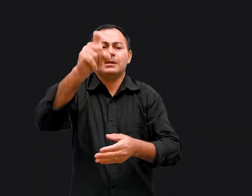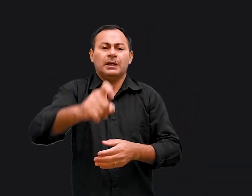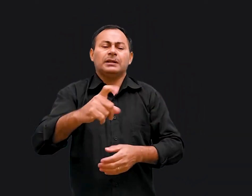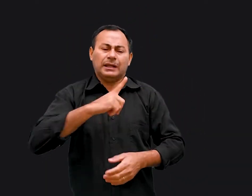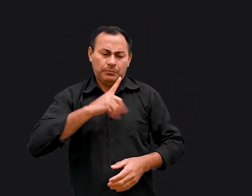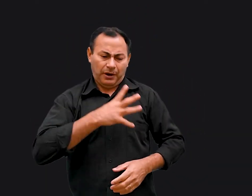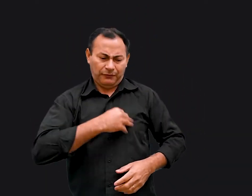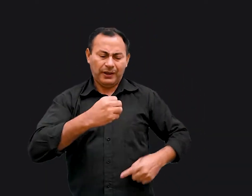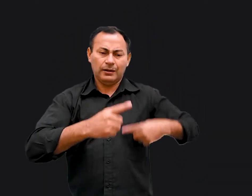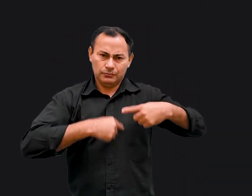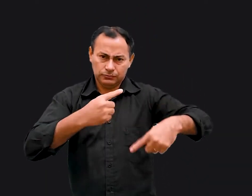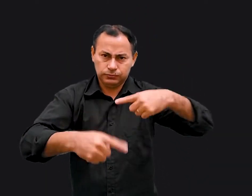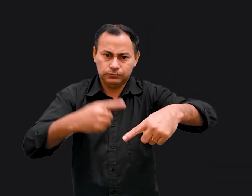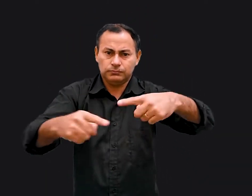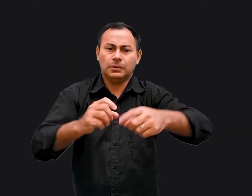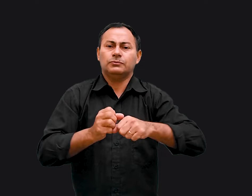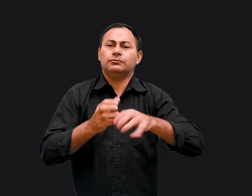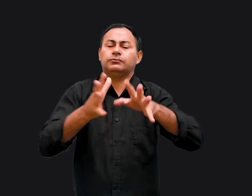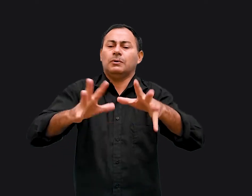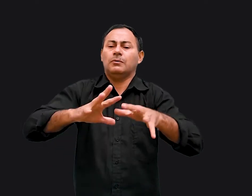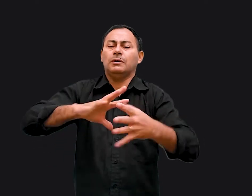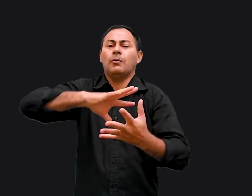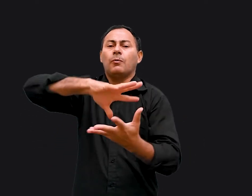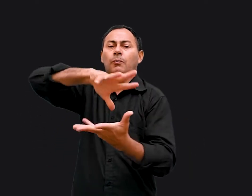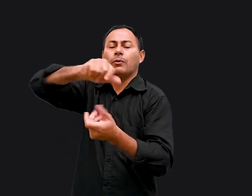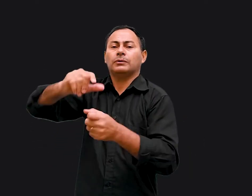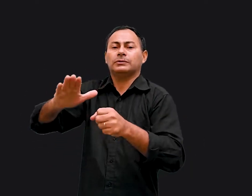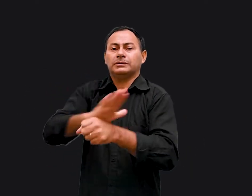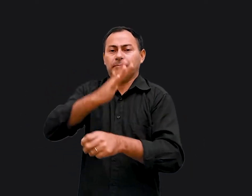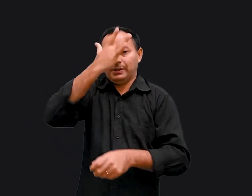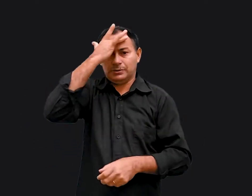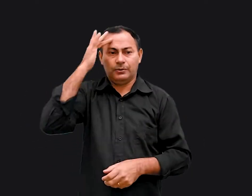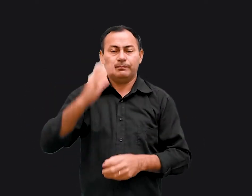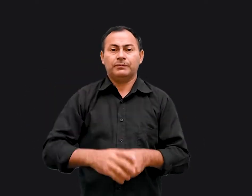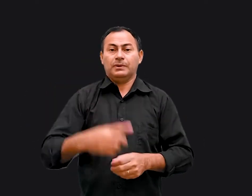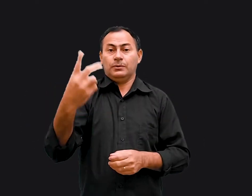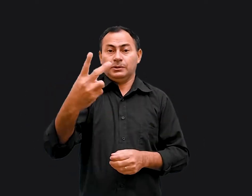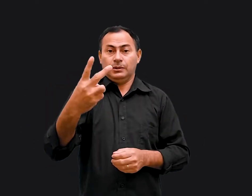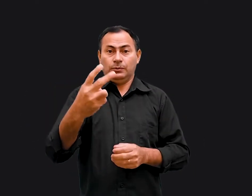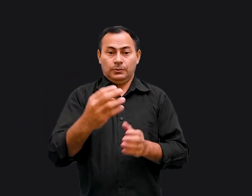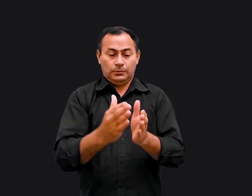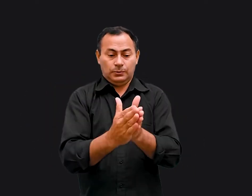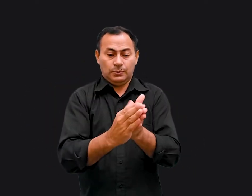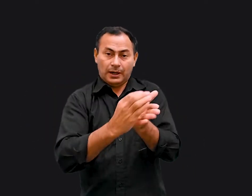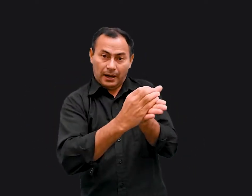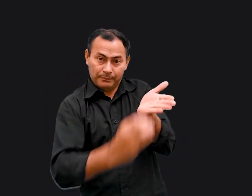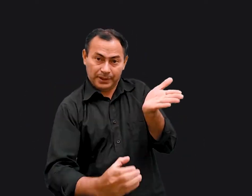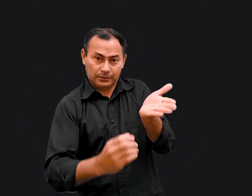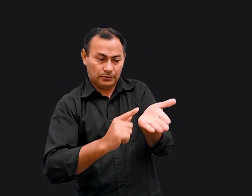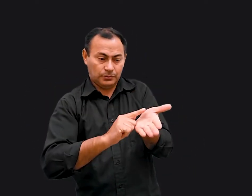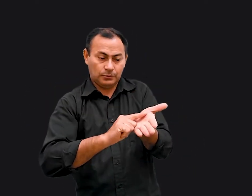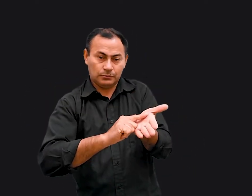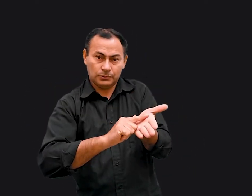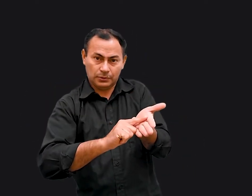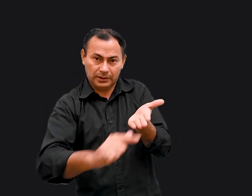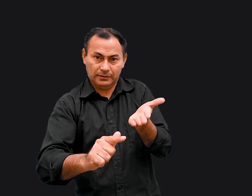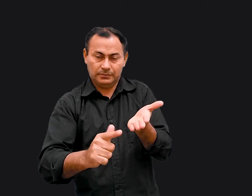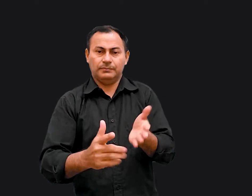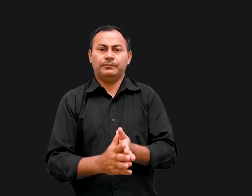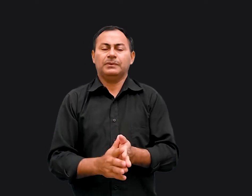fecundos, multiplicai-vos e povoai a terra. No segundo capítulo de Gênesis temos mais algumas palavras sobre a criação